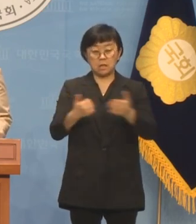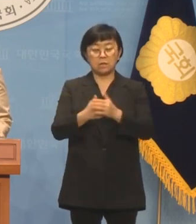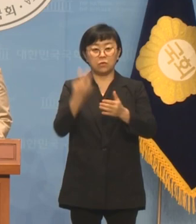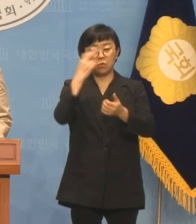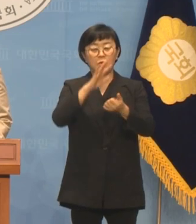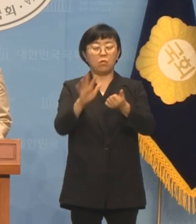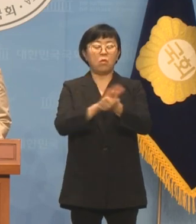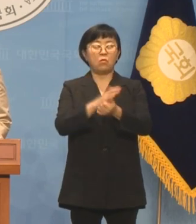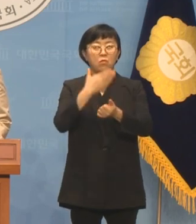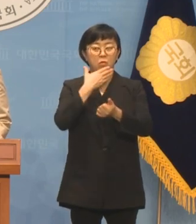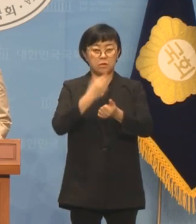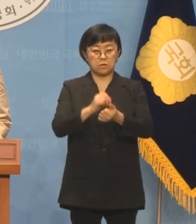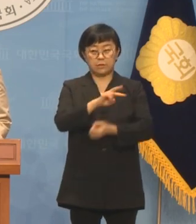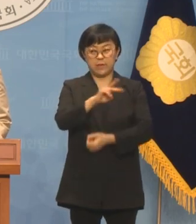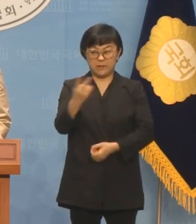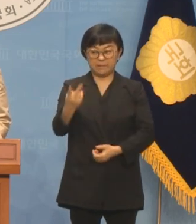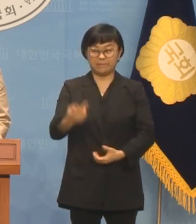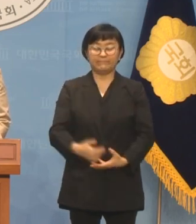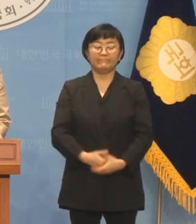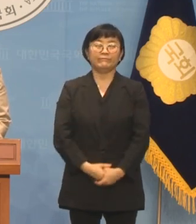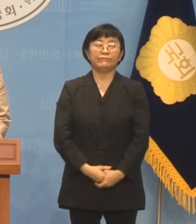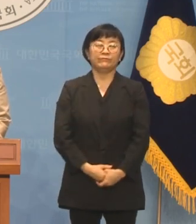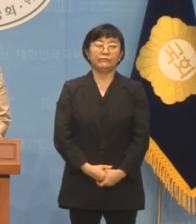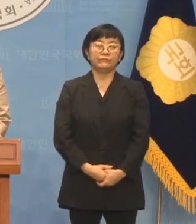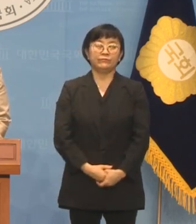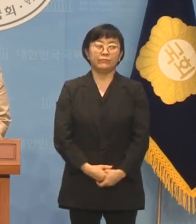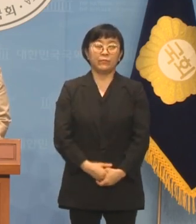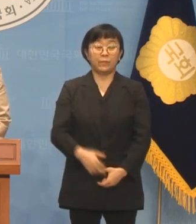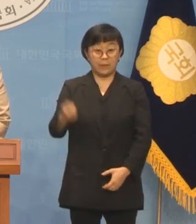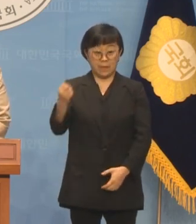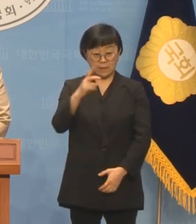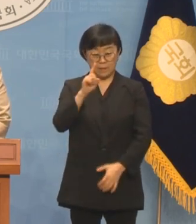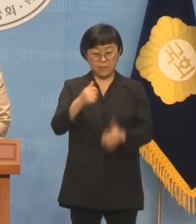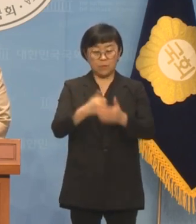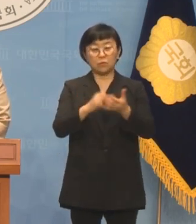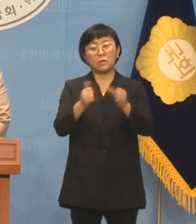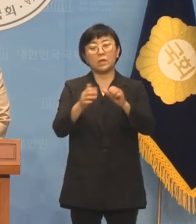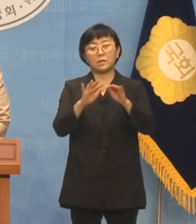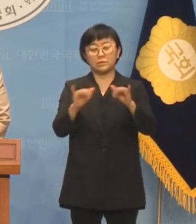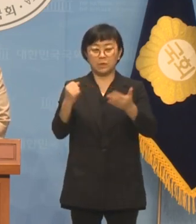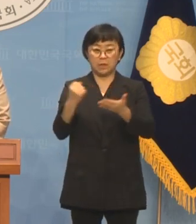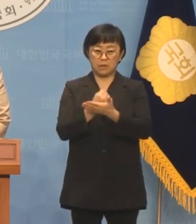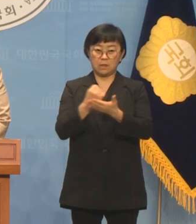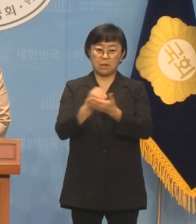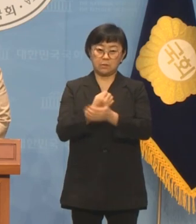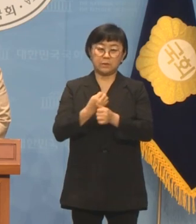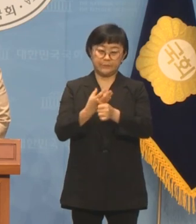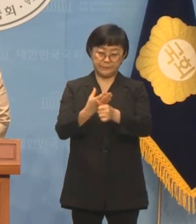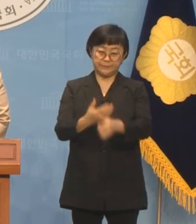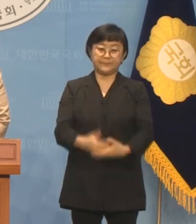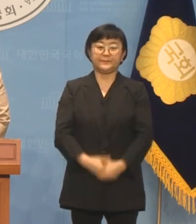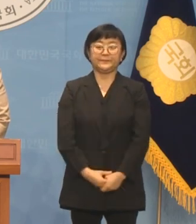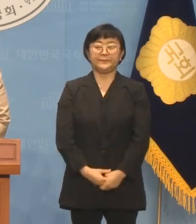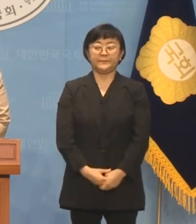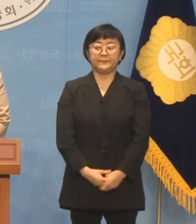복지로 전환하겠습니다. 다시 한번 삼가 고인의 명복을 빕니다.